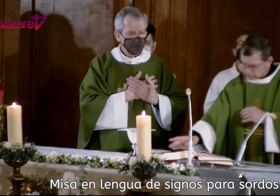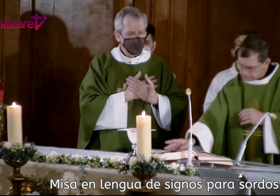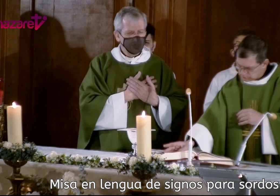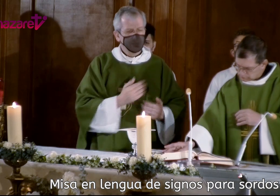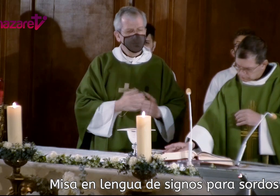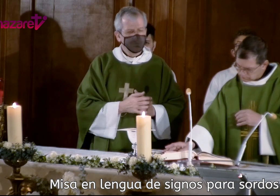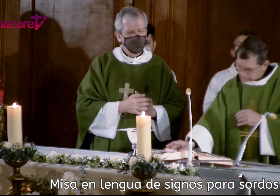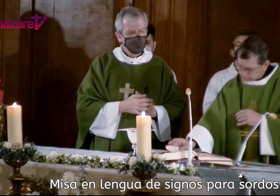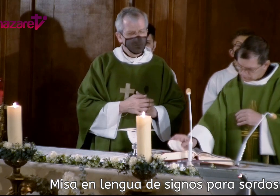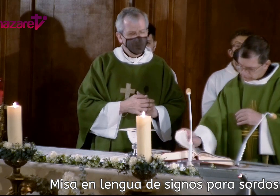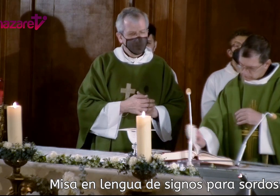caridad.